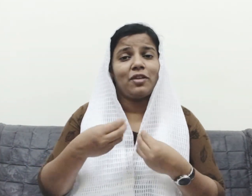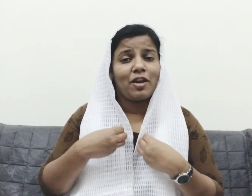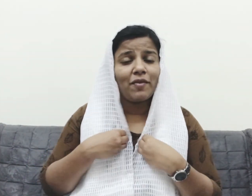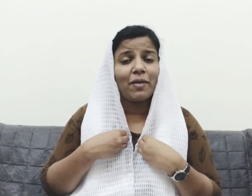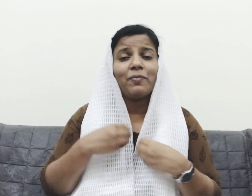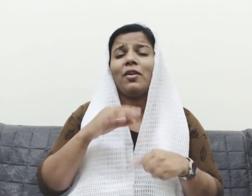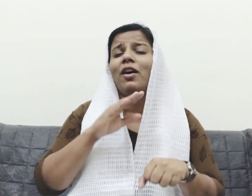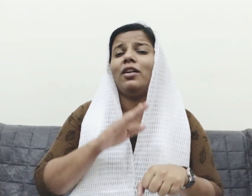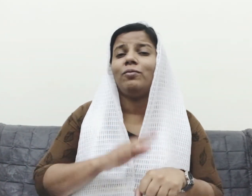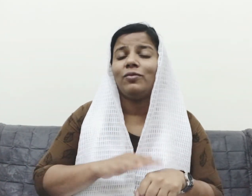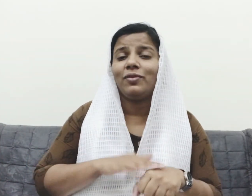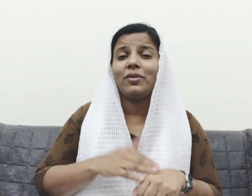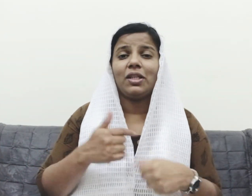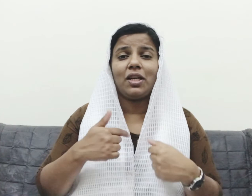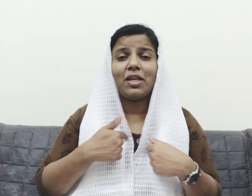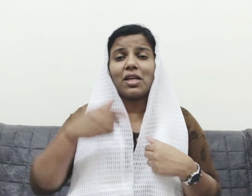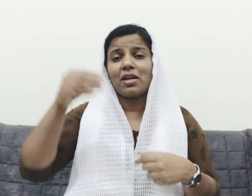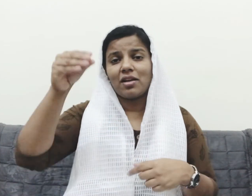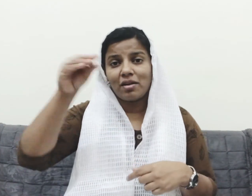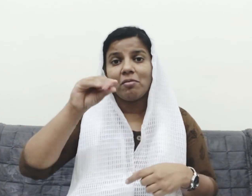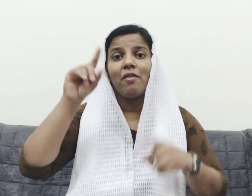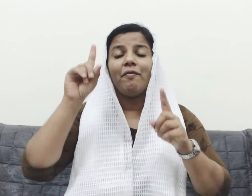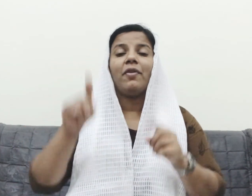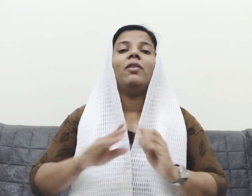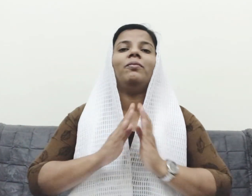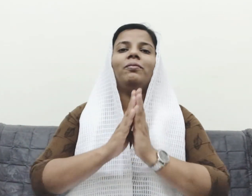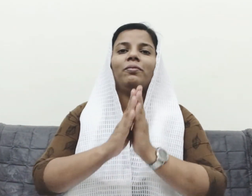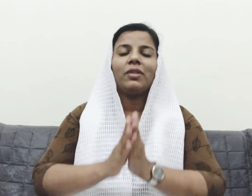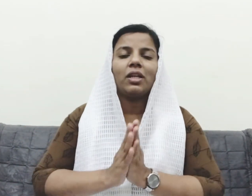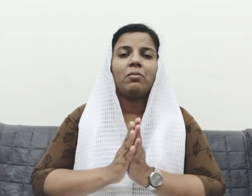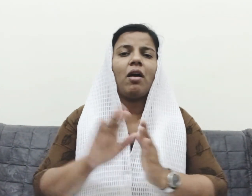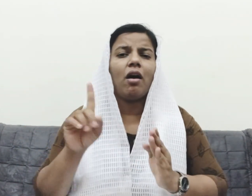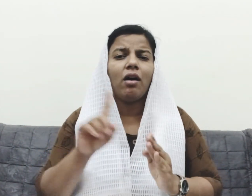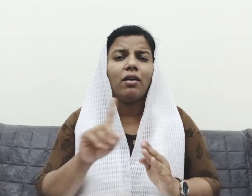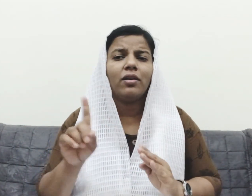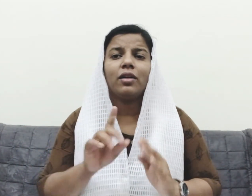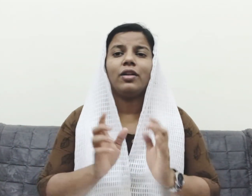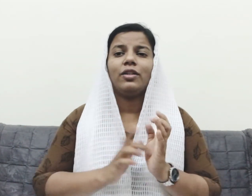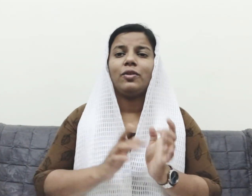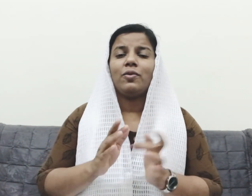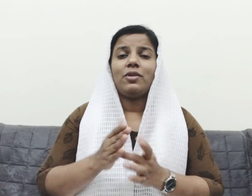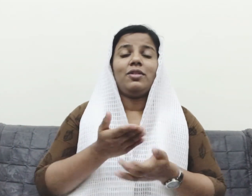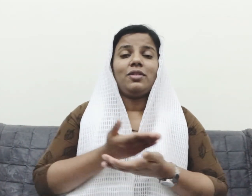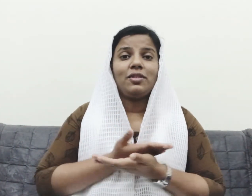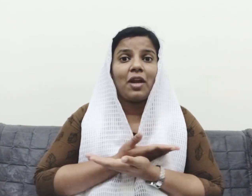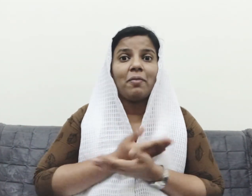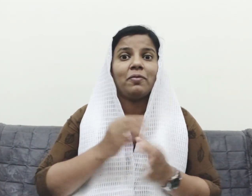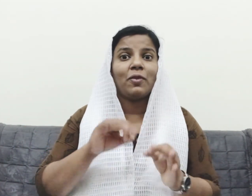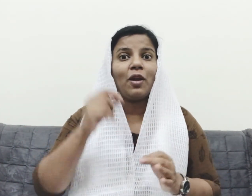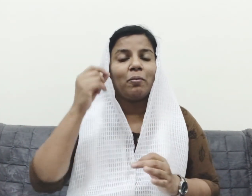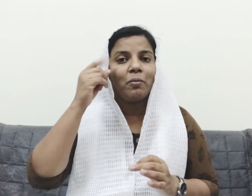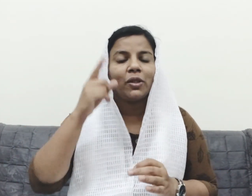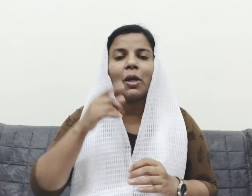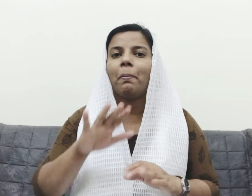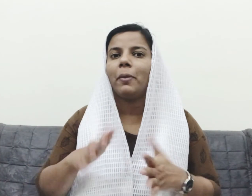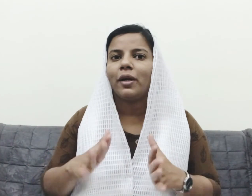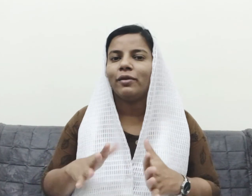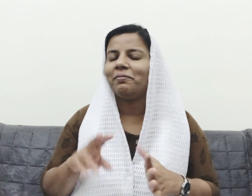അതൊന്ന് അനുഭവിച്ചെടുക്കുവാൻ എനിക്ക് കൃപ തരണമെന്ന് പ്രാർത്ഥിക്കുന്നു. ആരെങ്കിലും കർത്താവിൻ്റെ സ്നേഹം അറിഞ്ഞു കഴിഞ്ഞാൽ പിന്നെ ഭയമില്ല, പിന്നെ